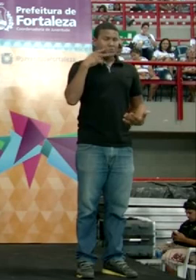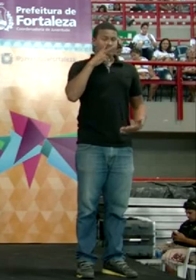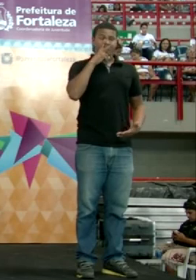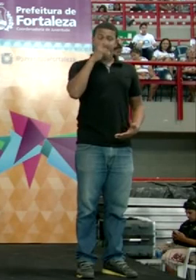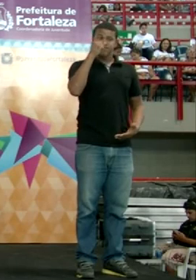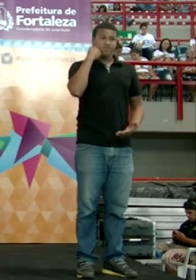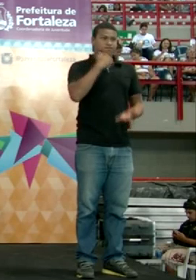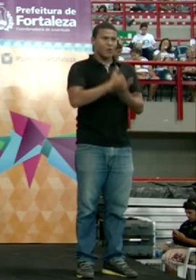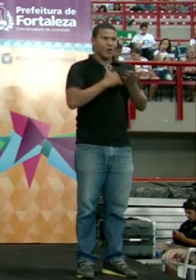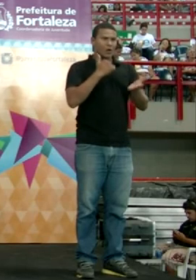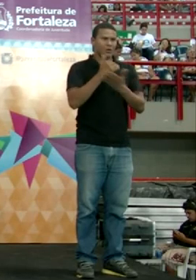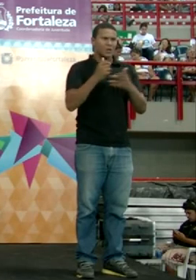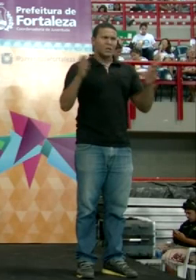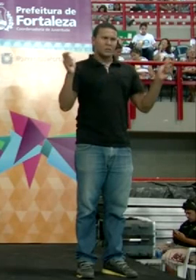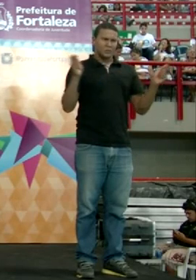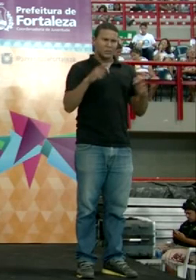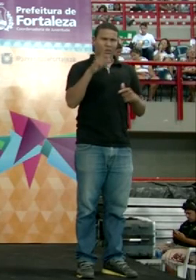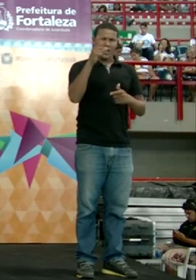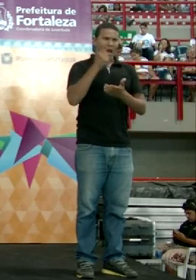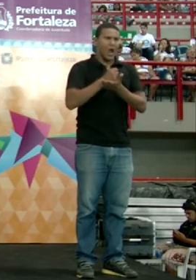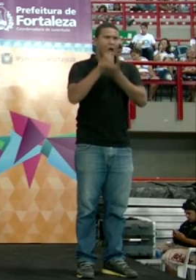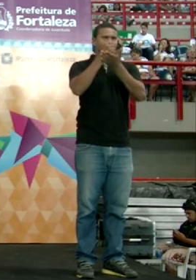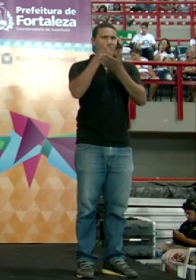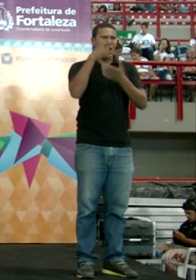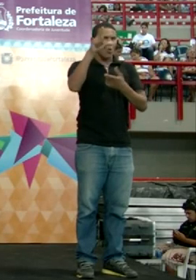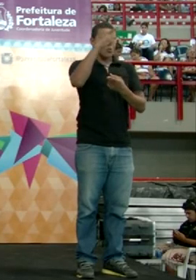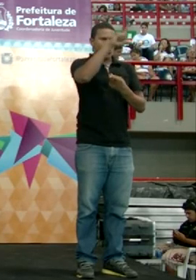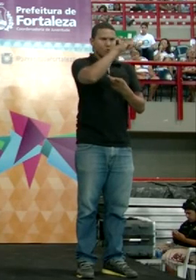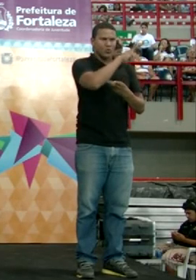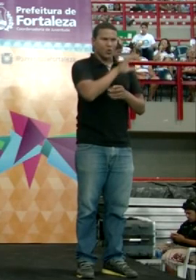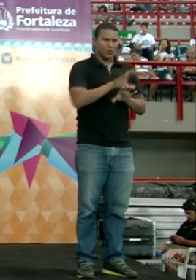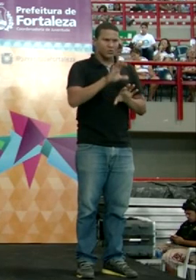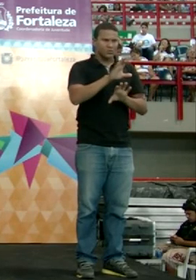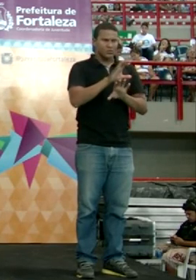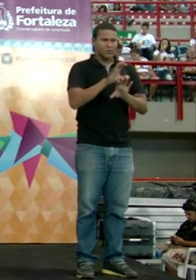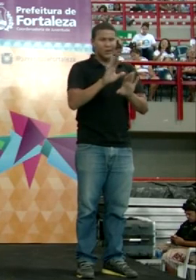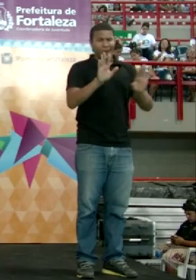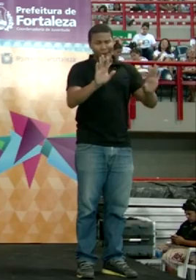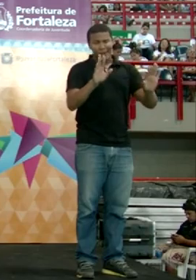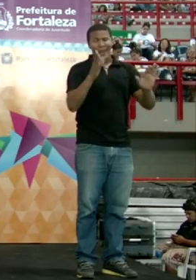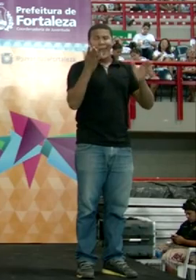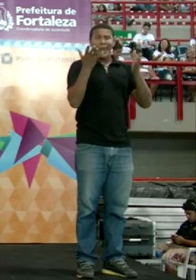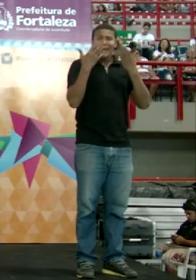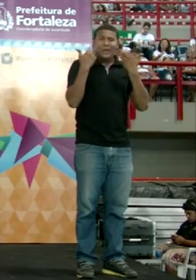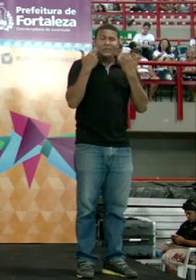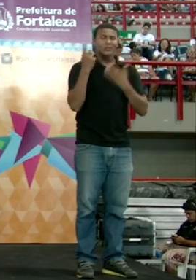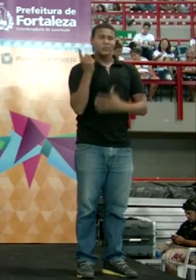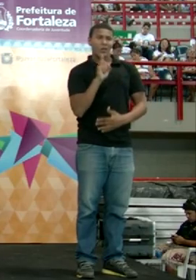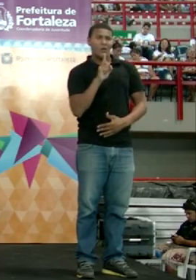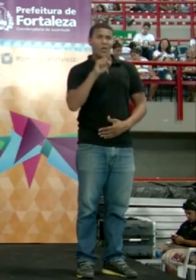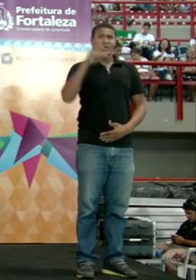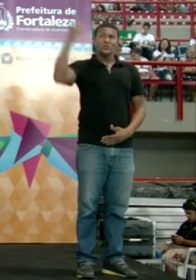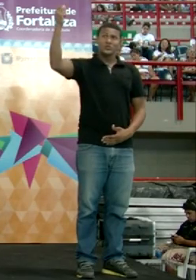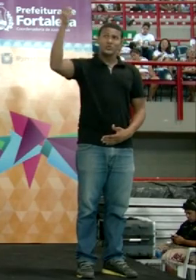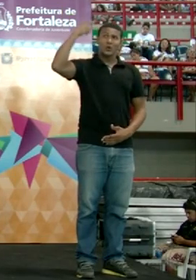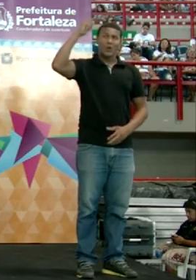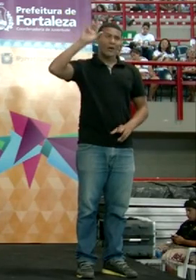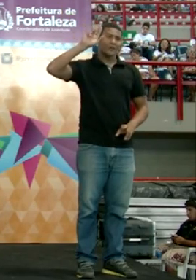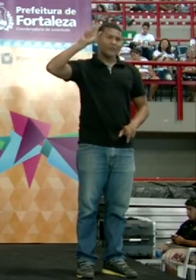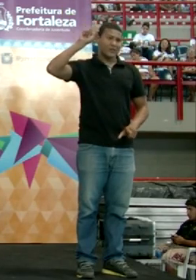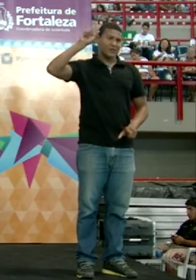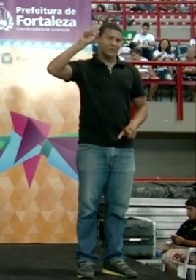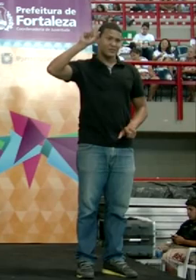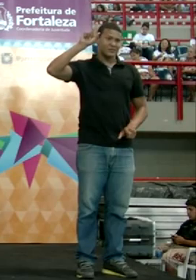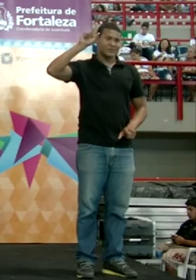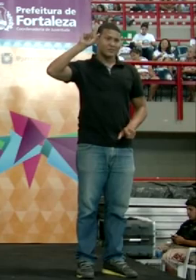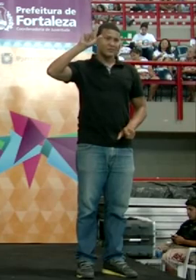gente, não é ser quente, né? A questão é ter muito sol para a energia solar. Ser quente e ter muito sol não significa a